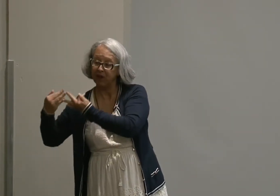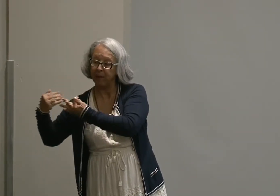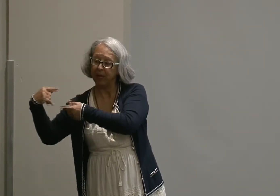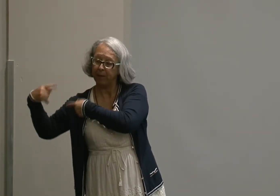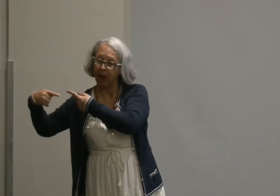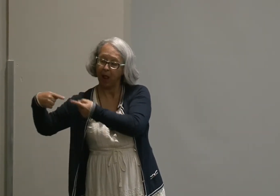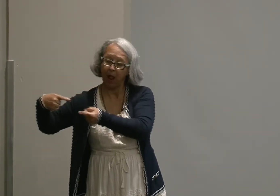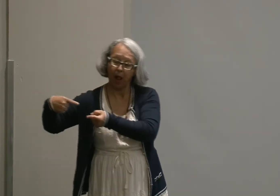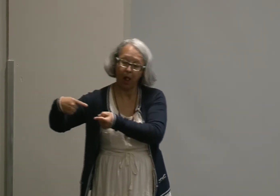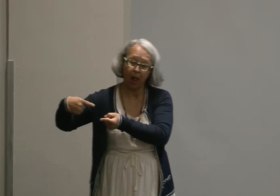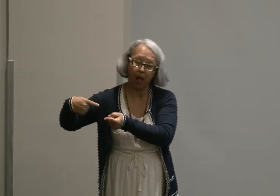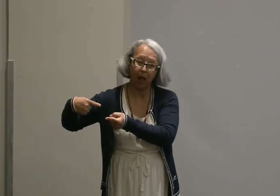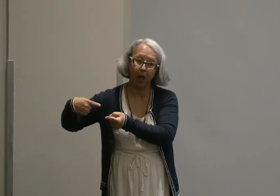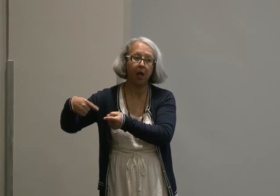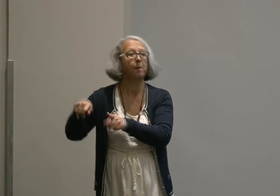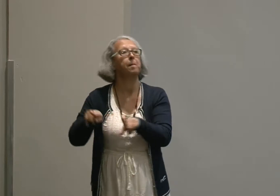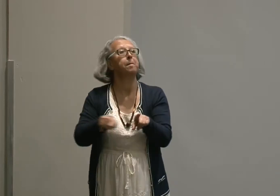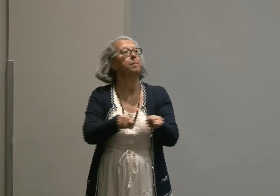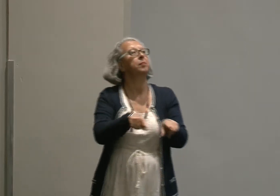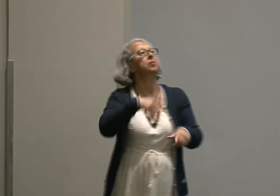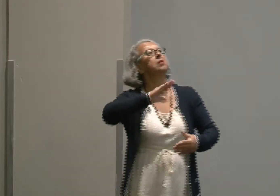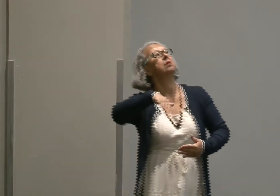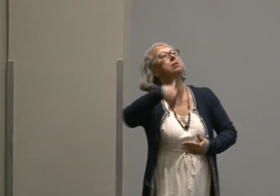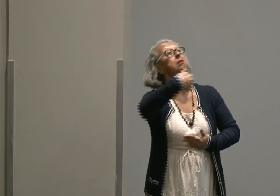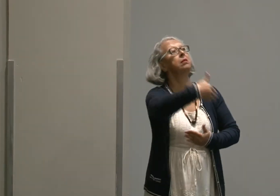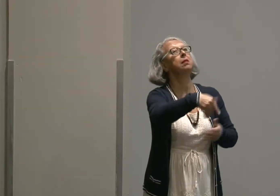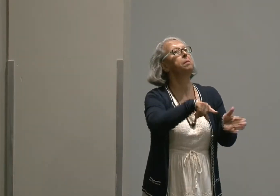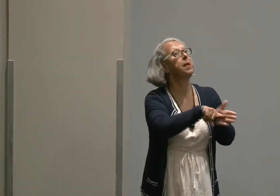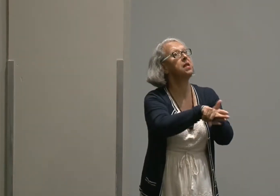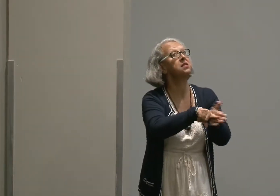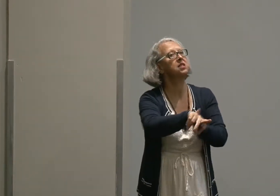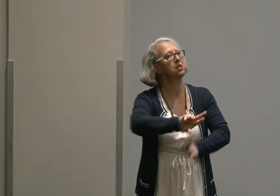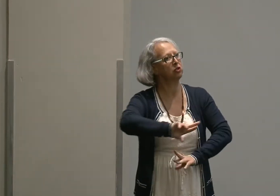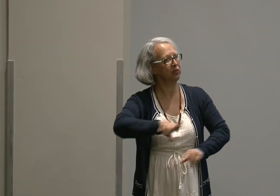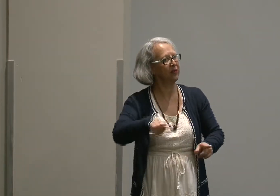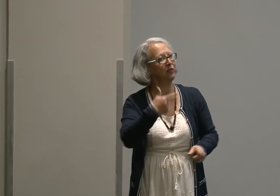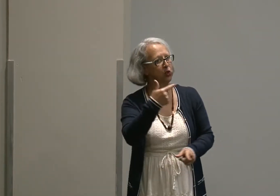essa regionalidade, né? Os sinais regionais.